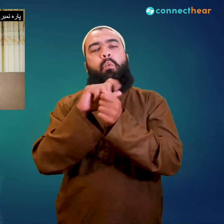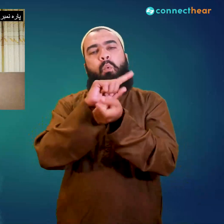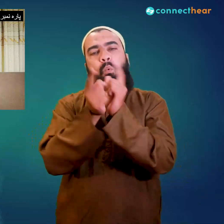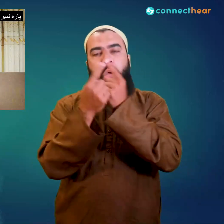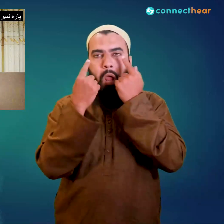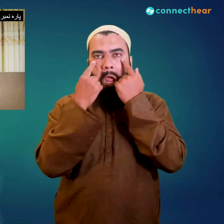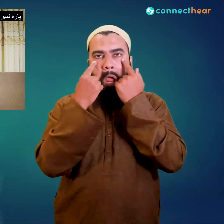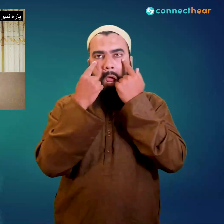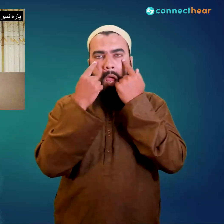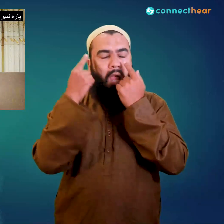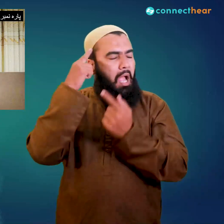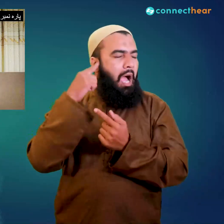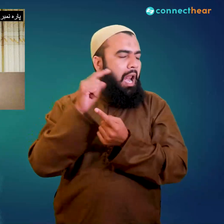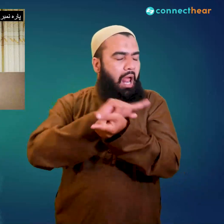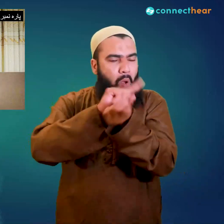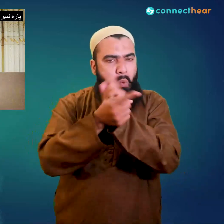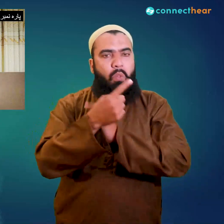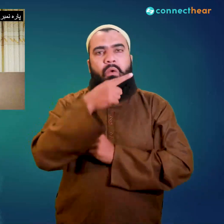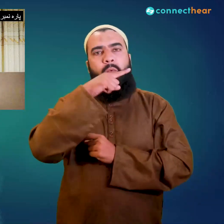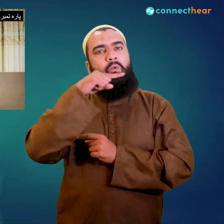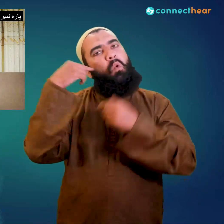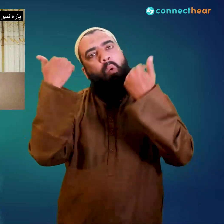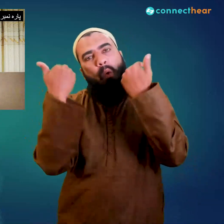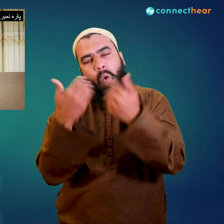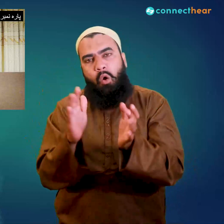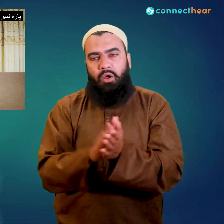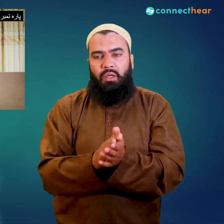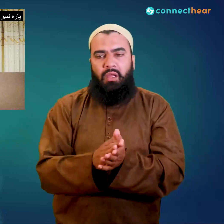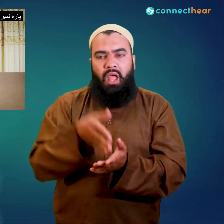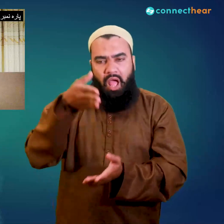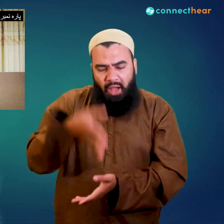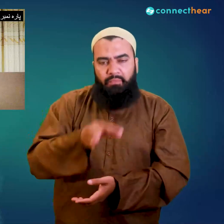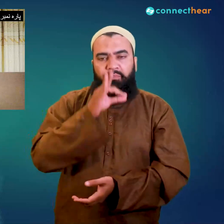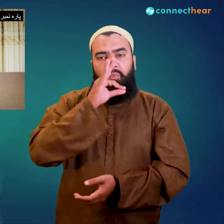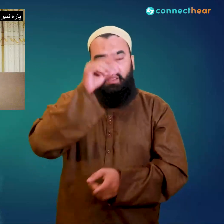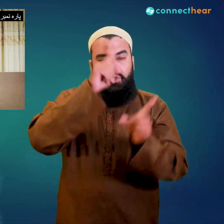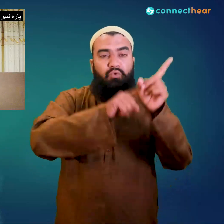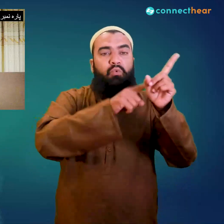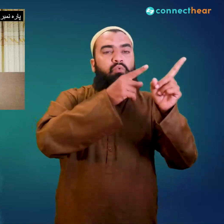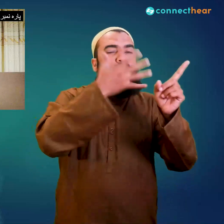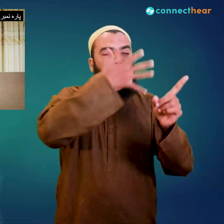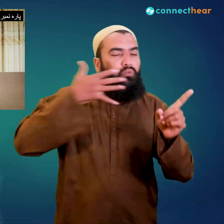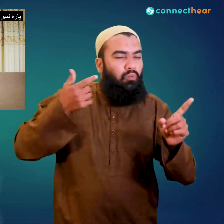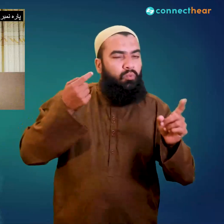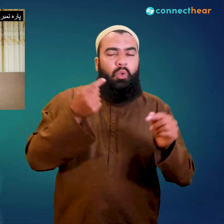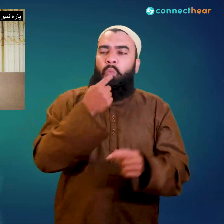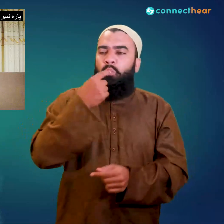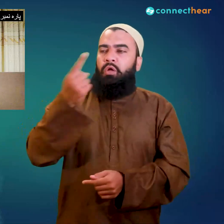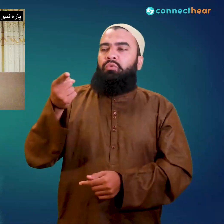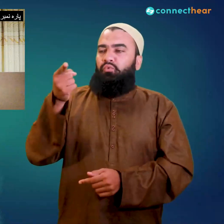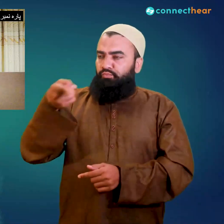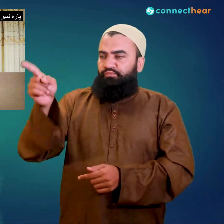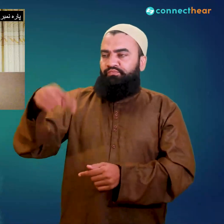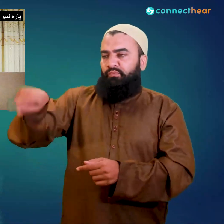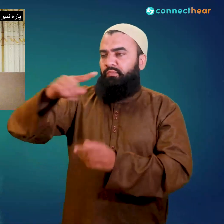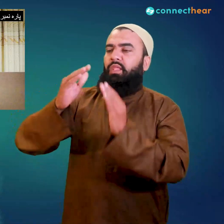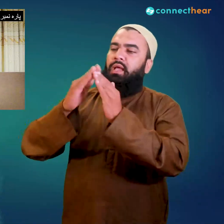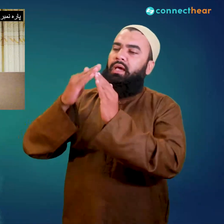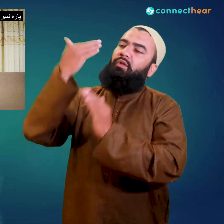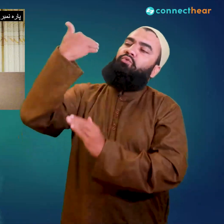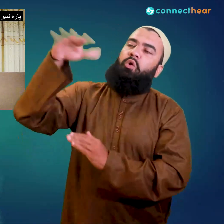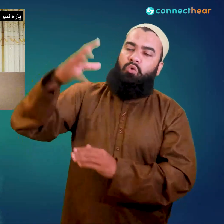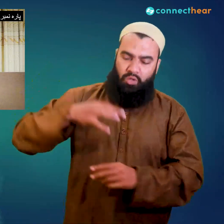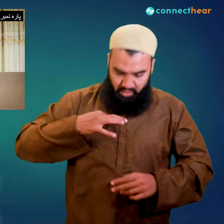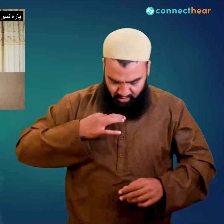کی یہ قمیص جب یعقوب علیہ السلام کے پاس جاؤ تو ان کے چہرے پر ڈال دینا، تو اللہ ان کی بینائی کو واپس لے آئے